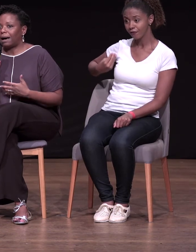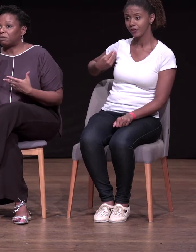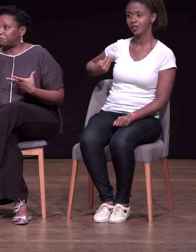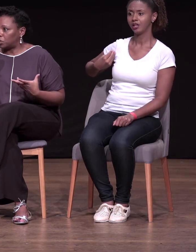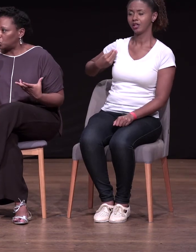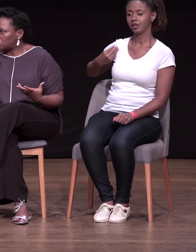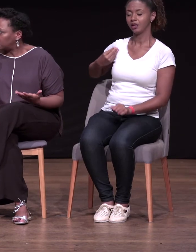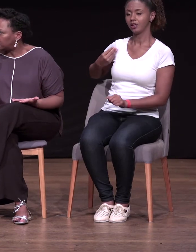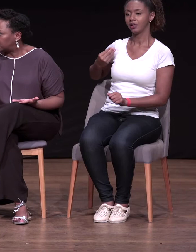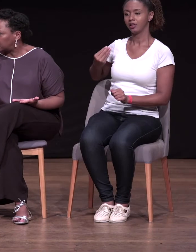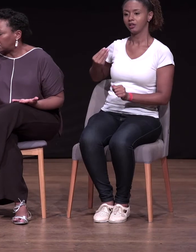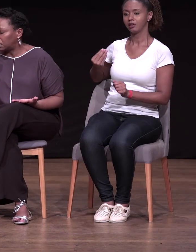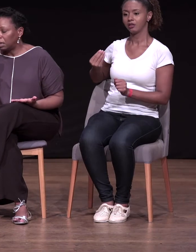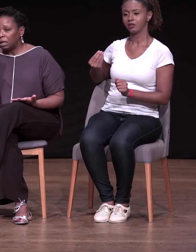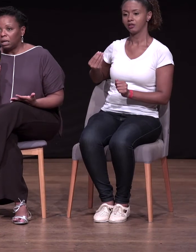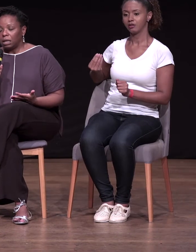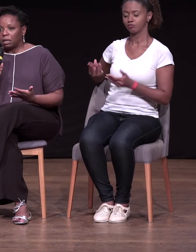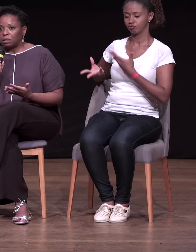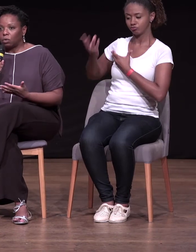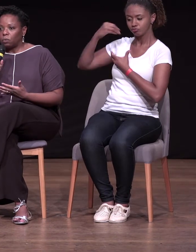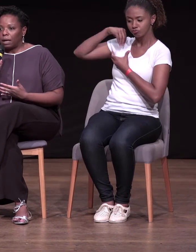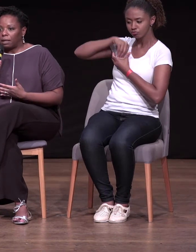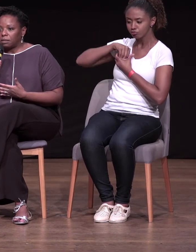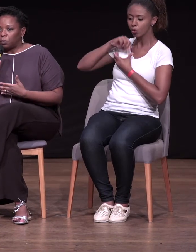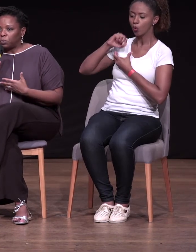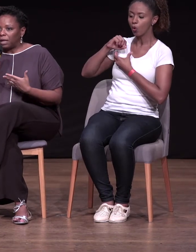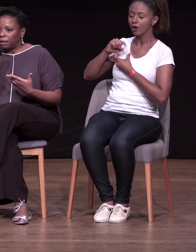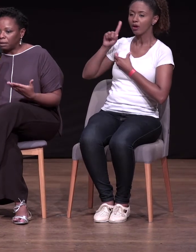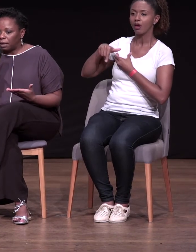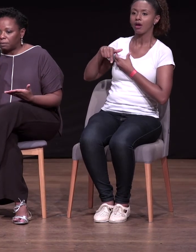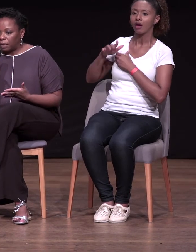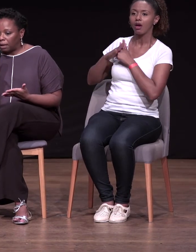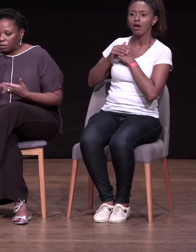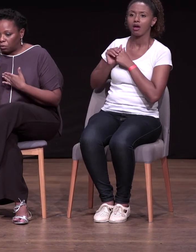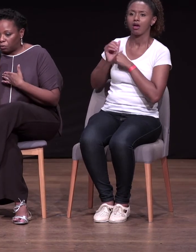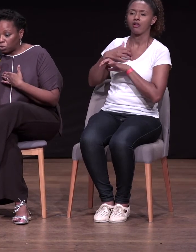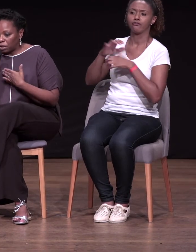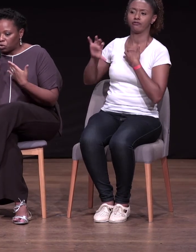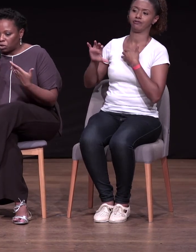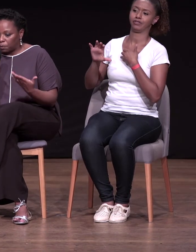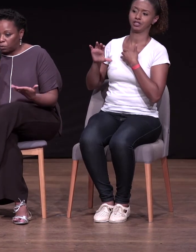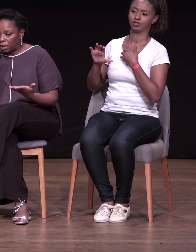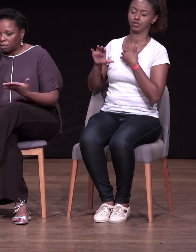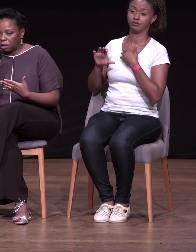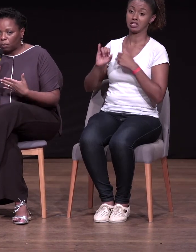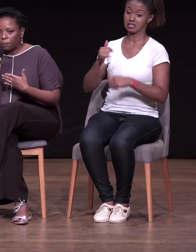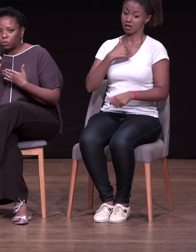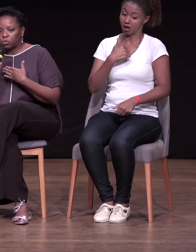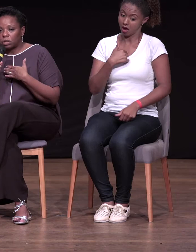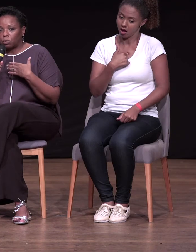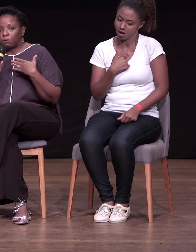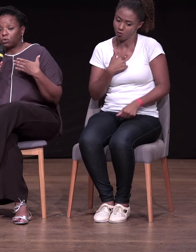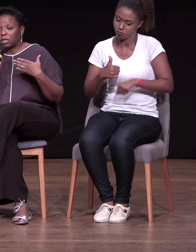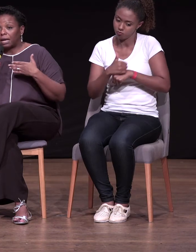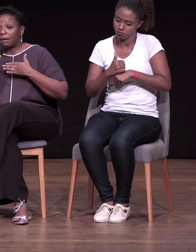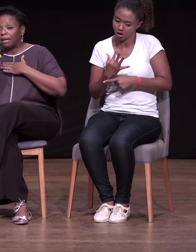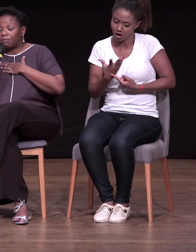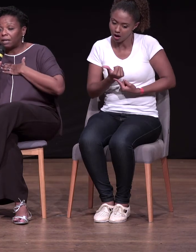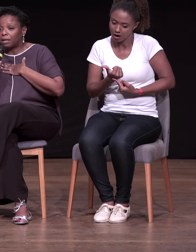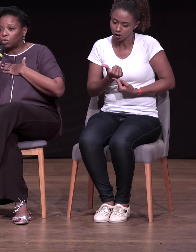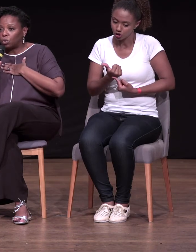ou que é a afetiva, né? Então, se eu puder se eu fosse artista, e pudesse ter uma produção que